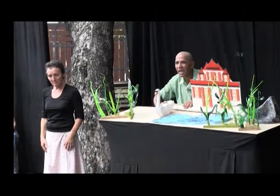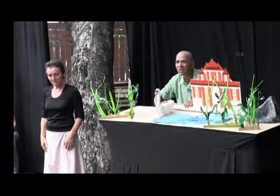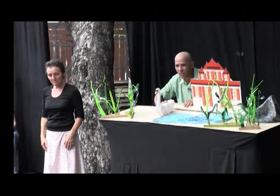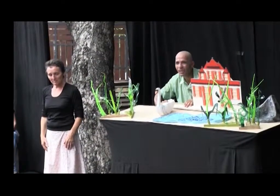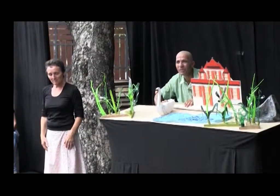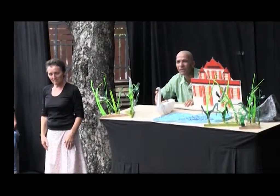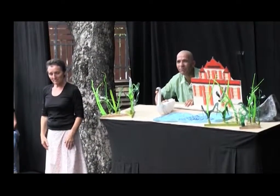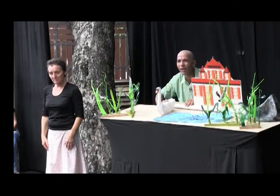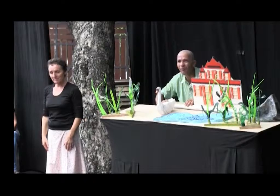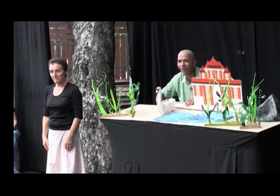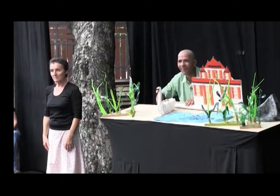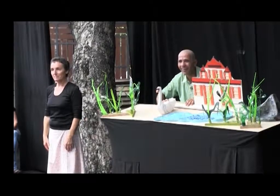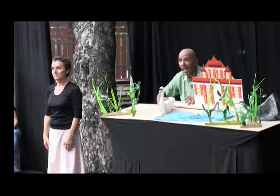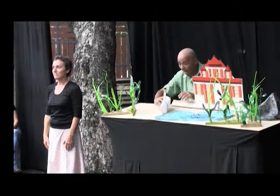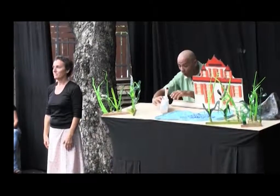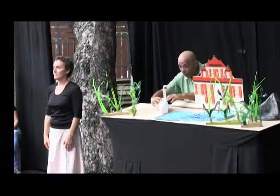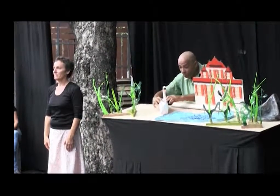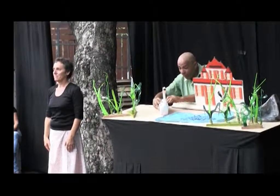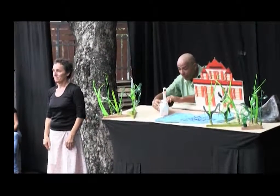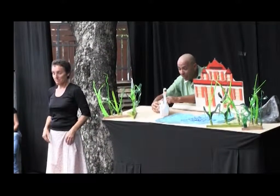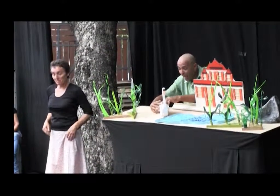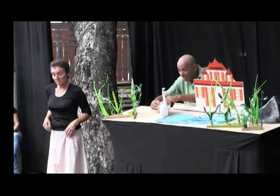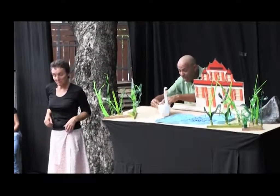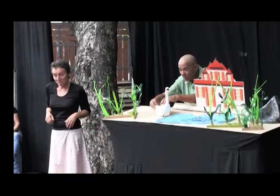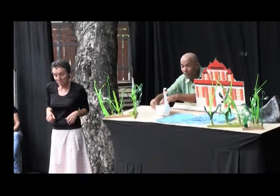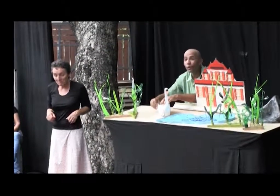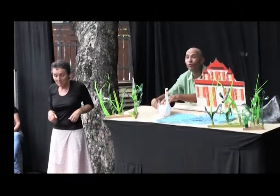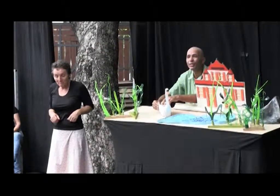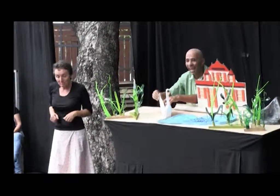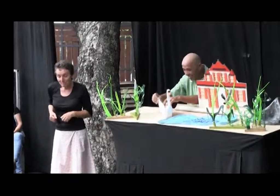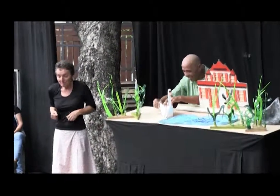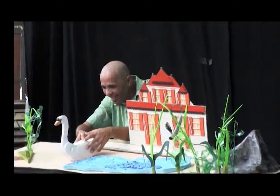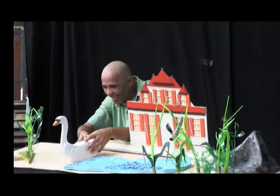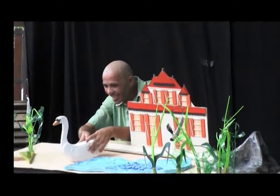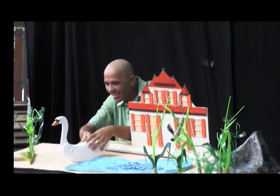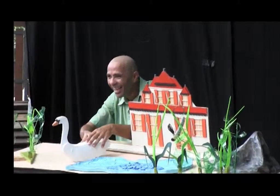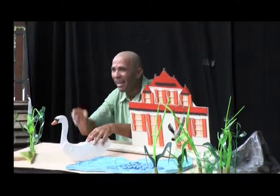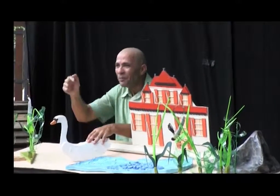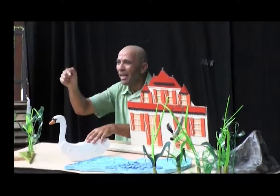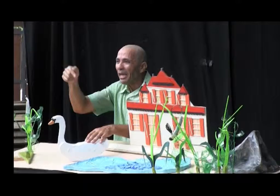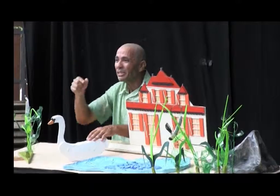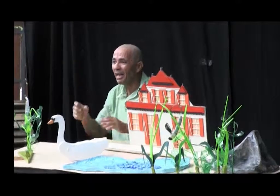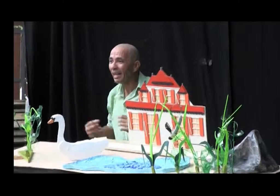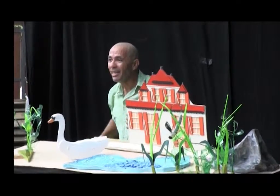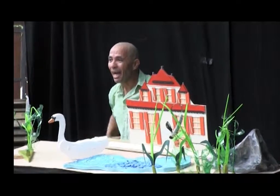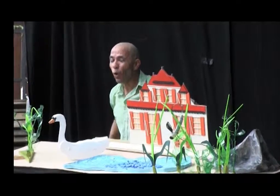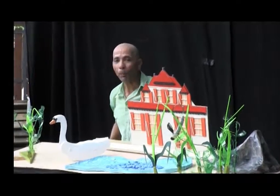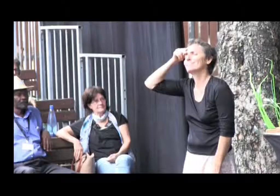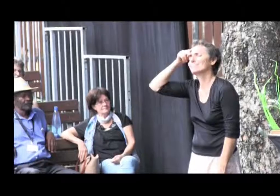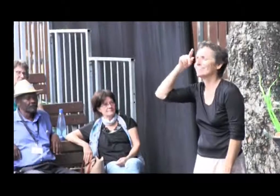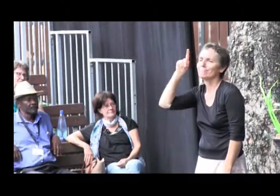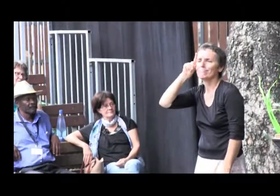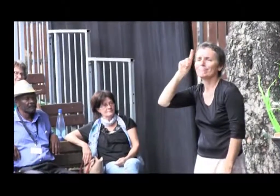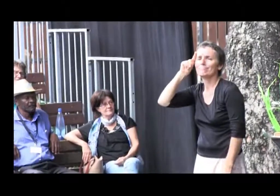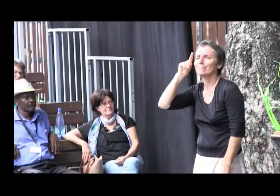il était un joli si vraiment. Alors, il a essayé son nouveau zèle. Et c'est là qu'il a